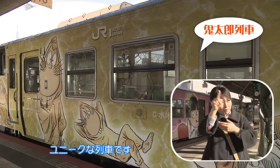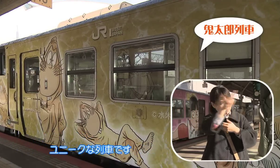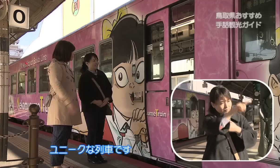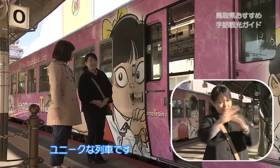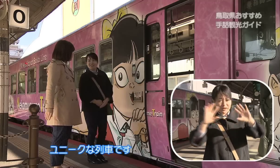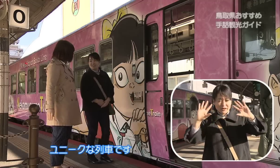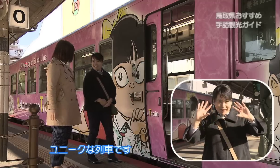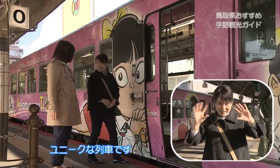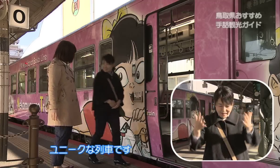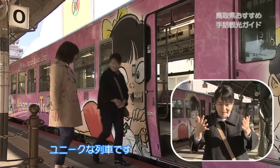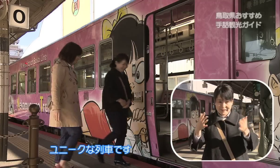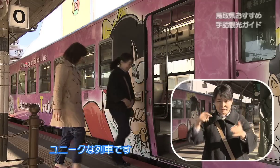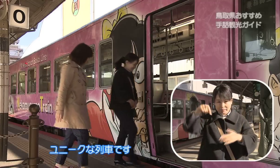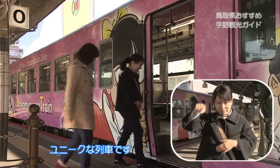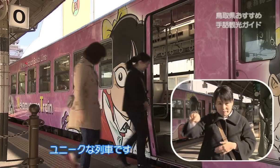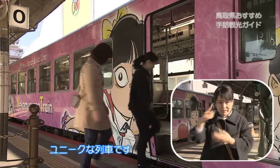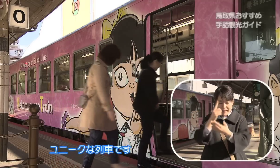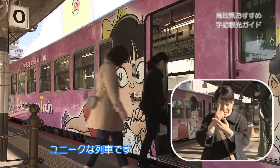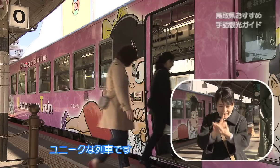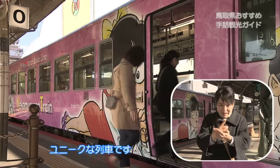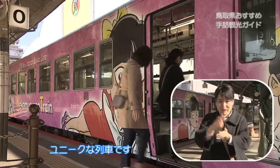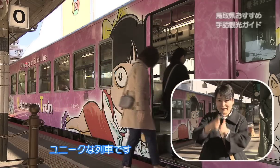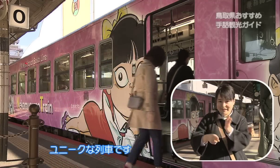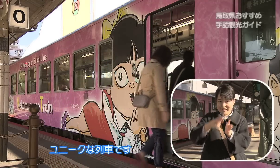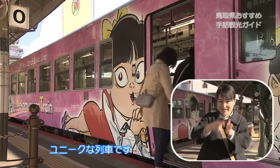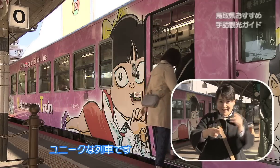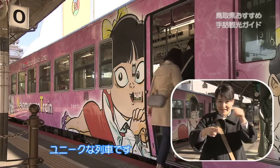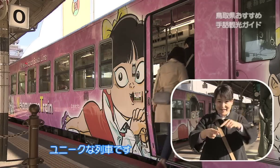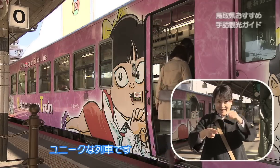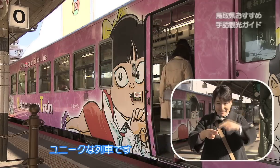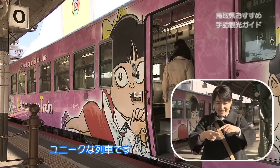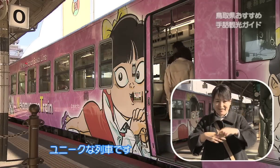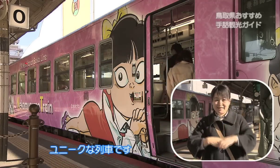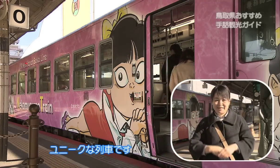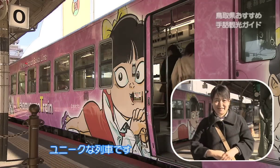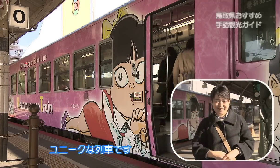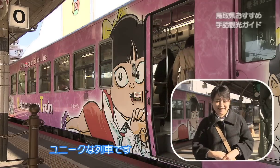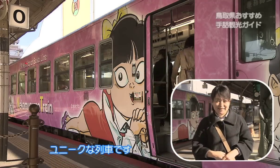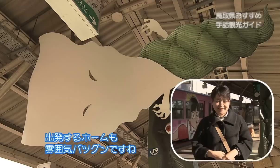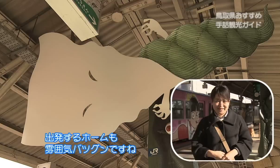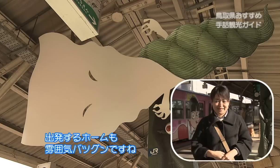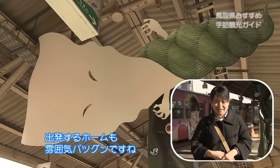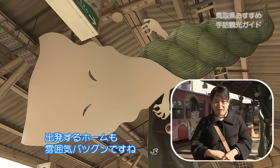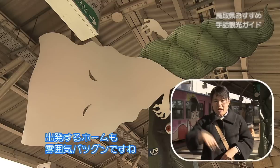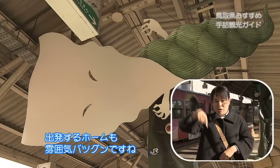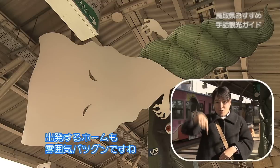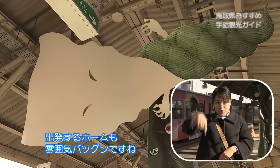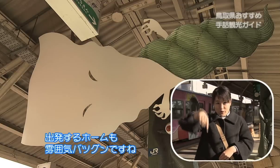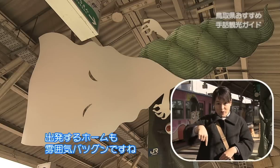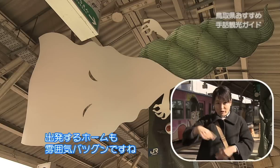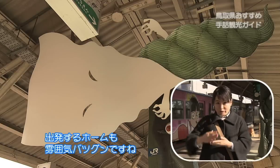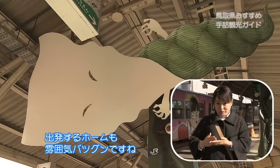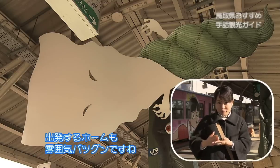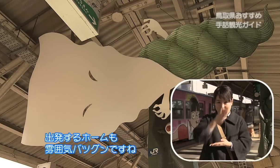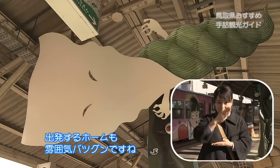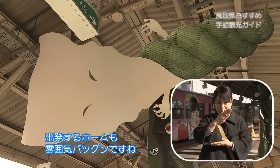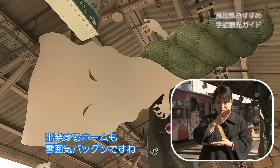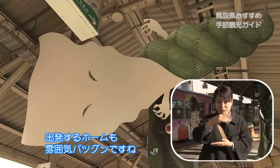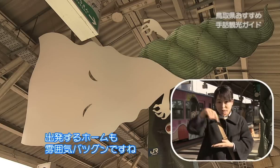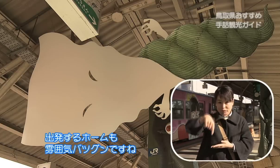いるユニークなですに乗り込む2人出発するホーム